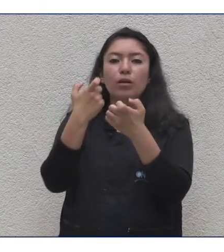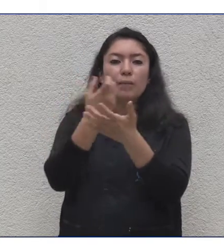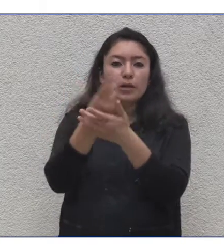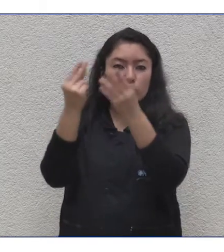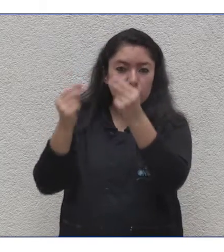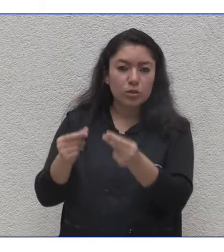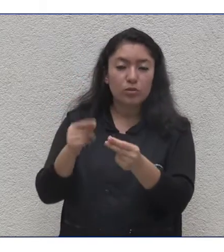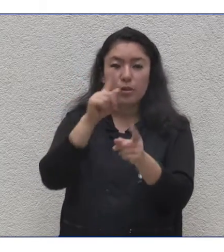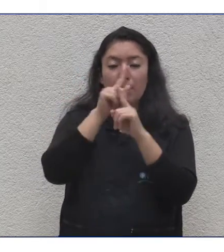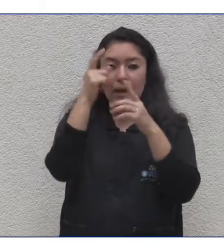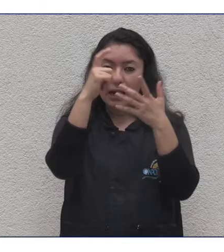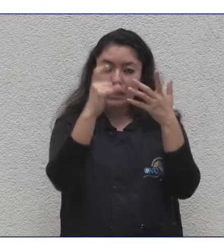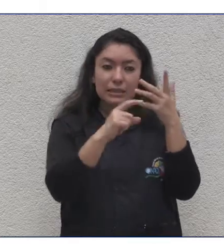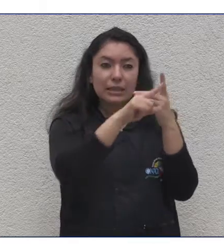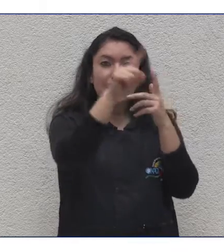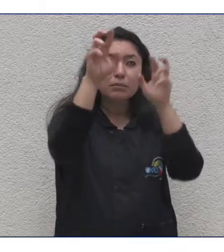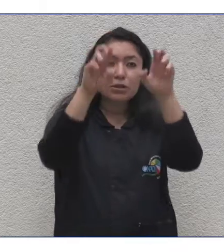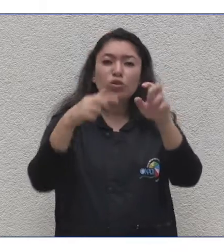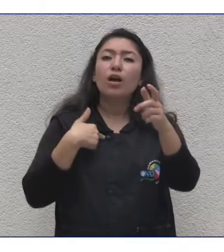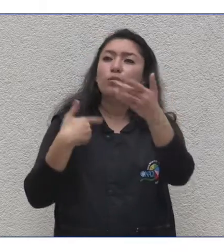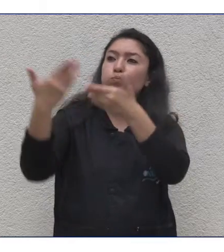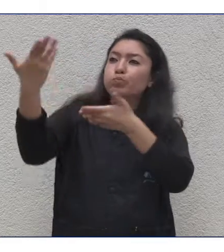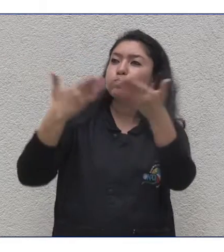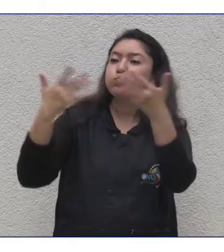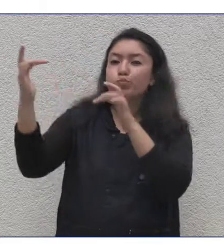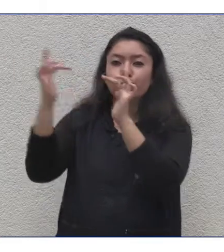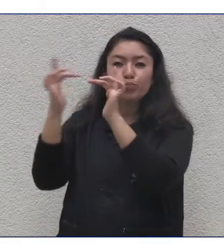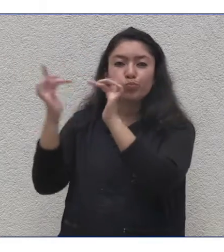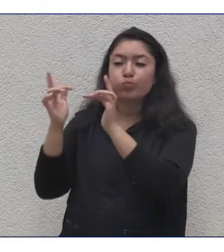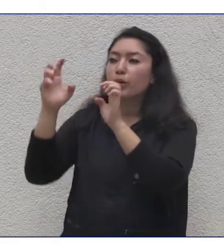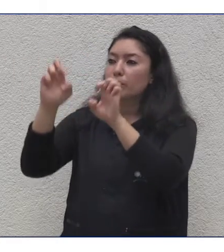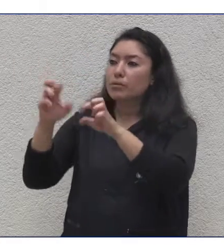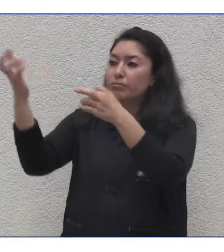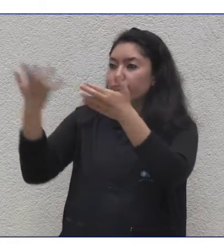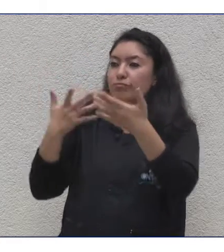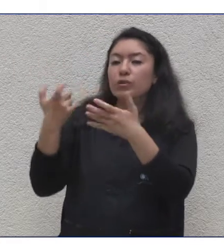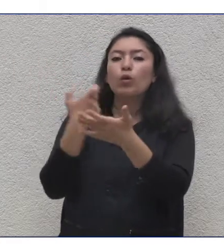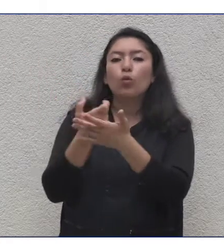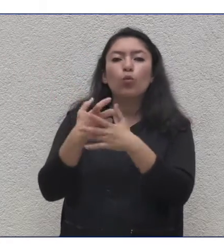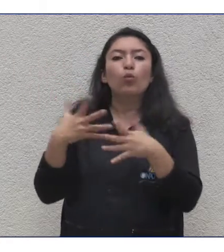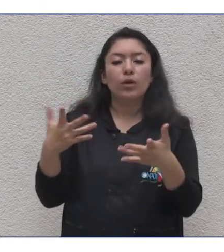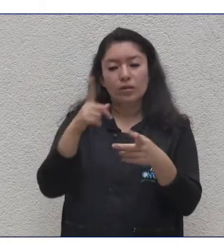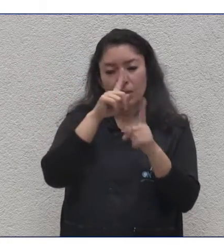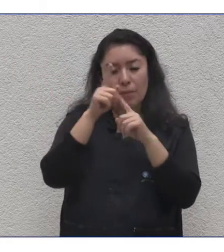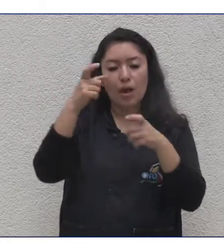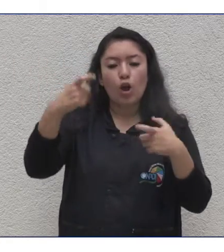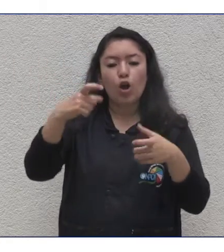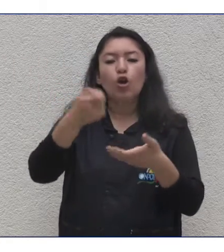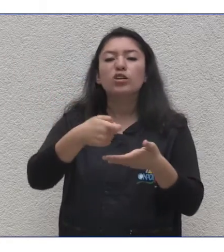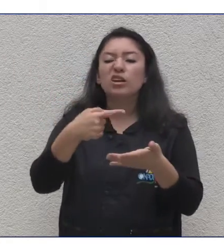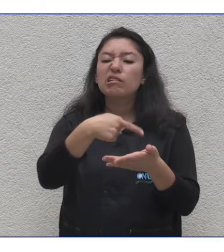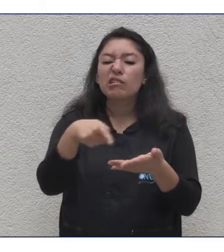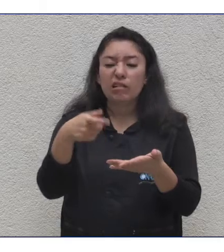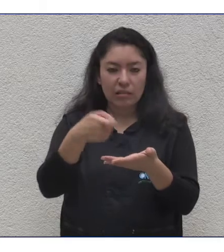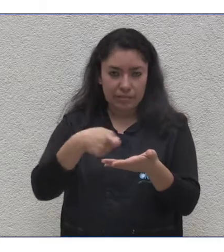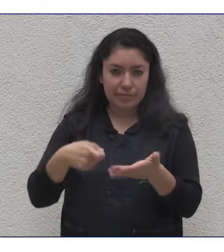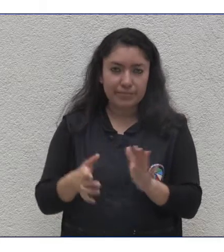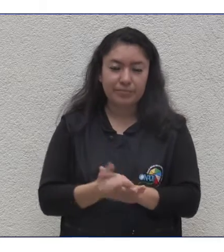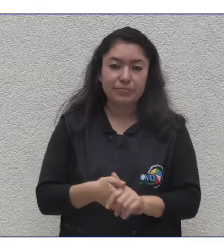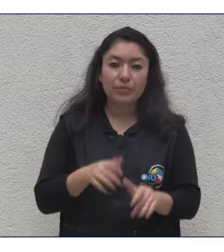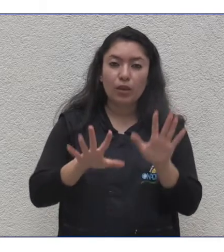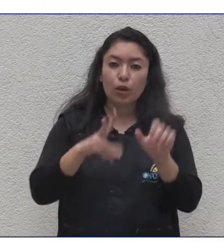las características de los proveedores, los detalles de los procesos de adjudicación y el contenido de los contratos.